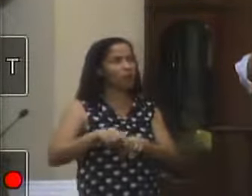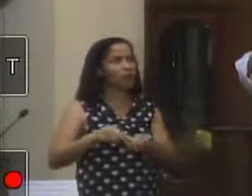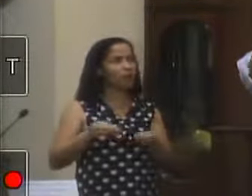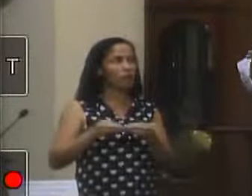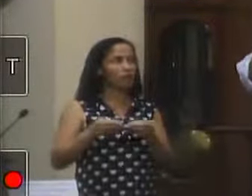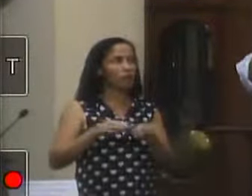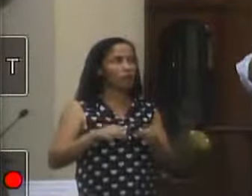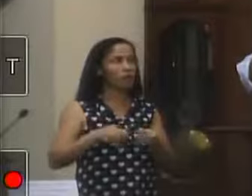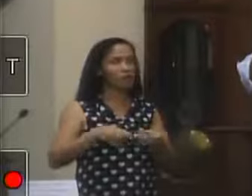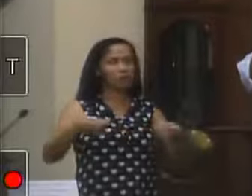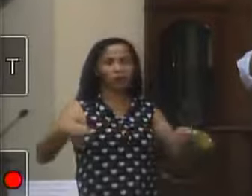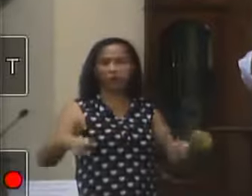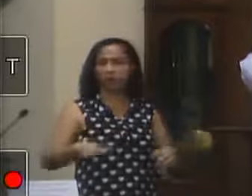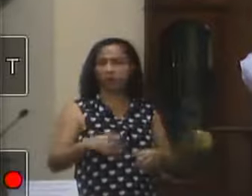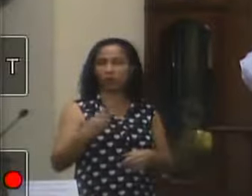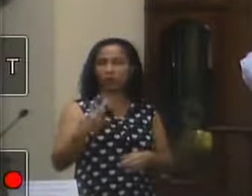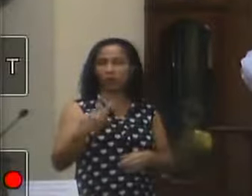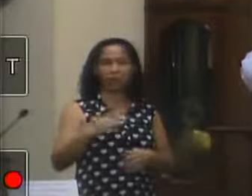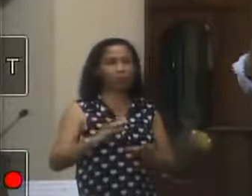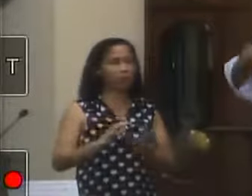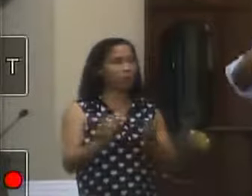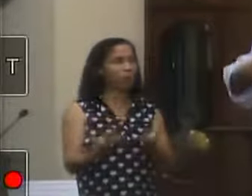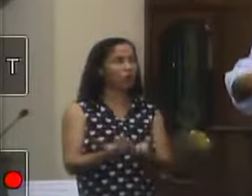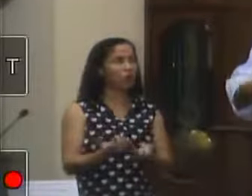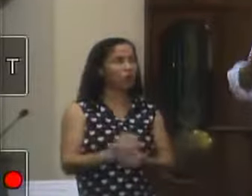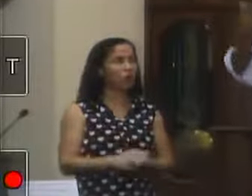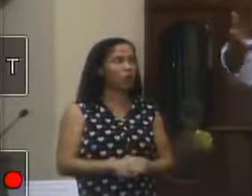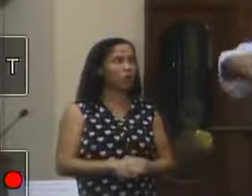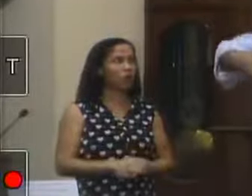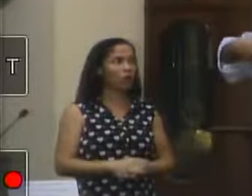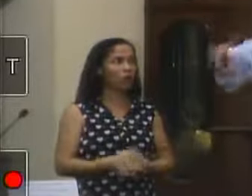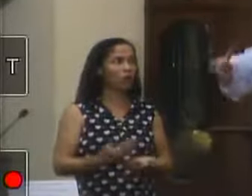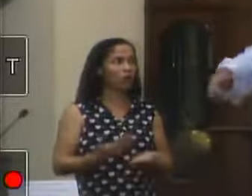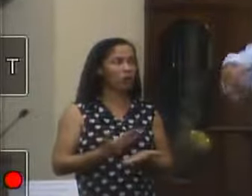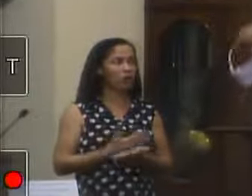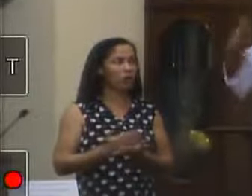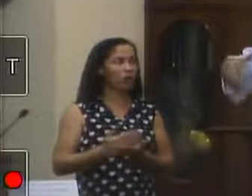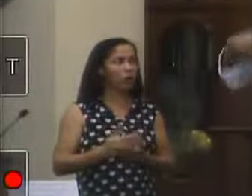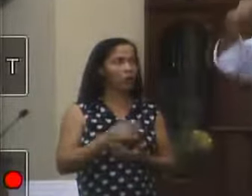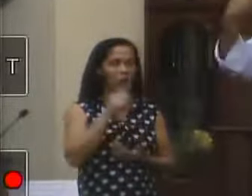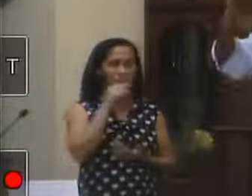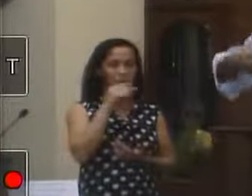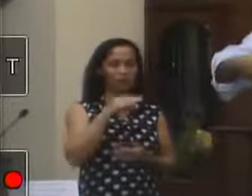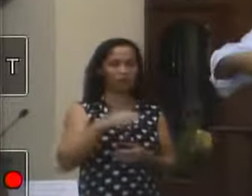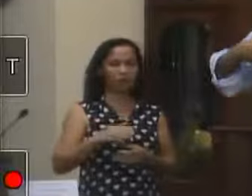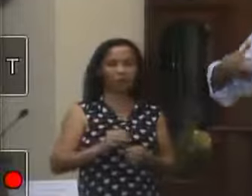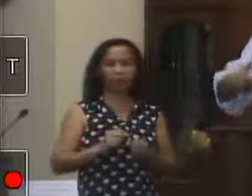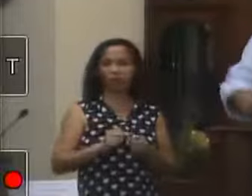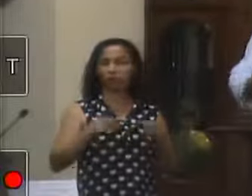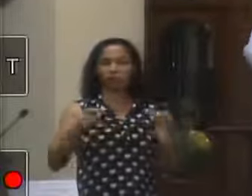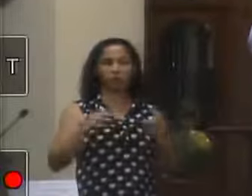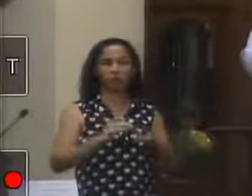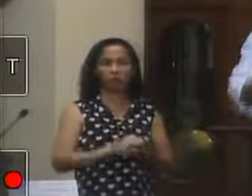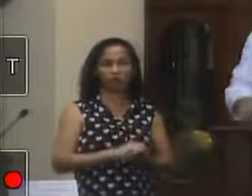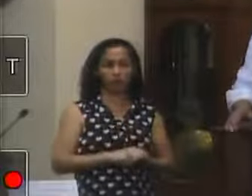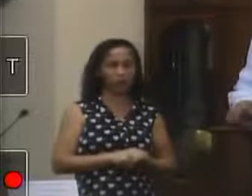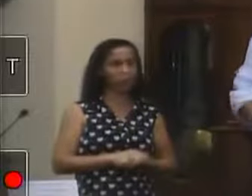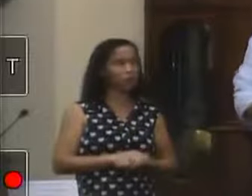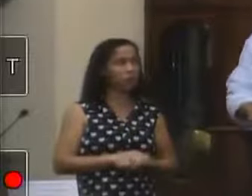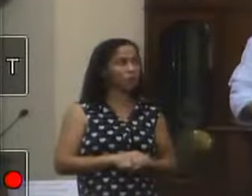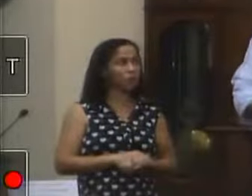Silvio. Dois buracos muito grandes. Então, gerou, ou seja, começa a testar carga de água, volume, água... Só uma parte depois, por favor.